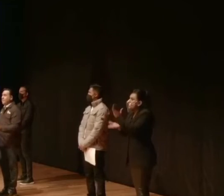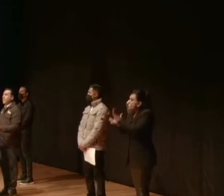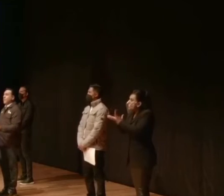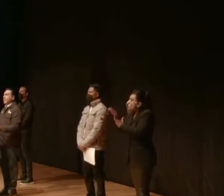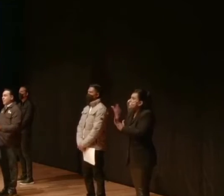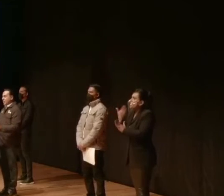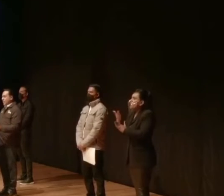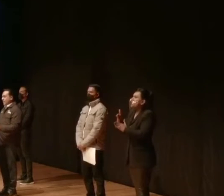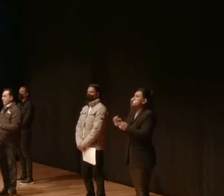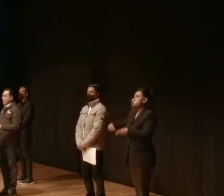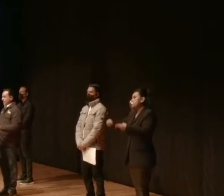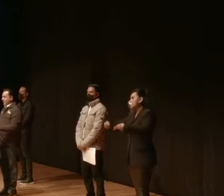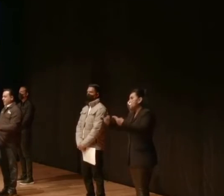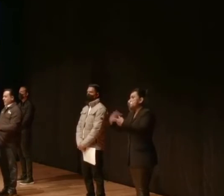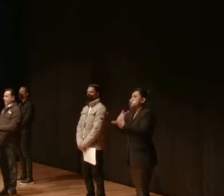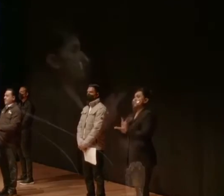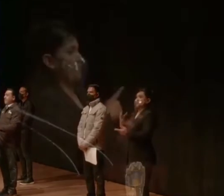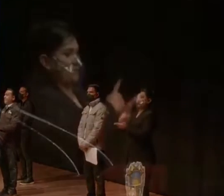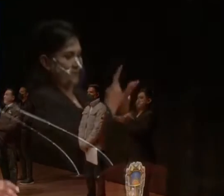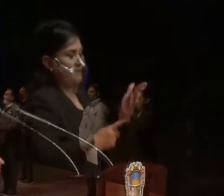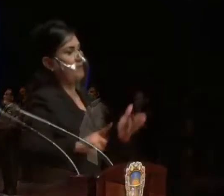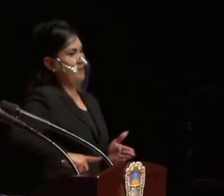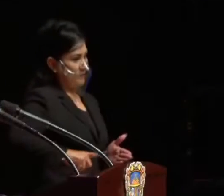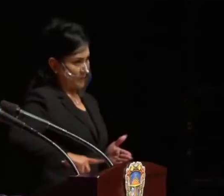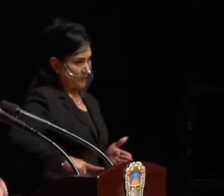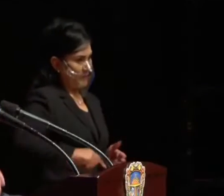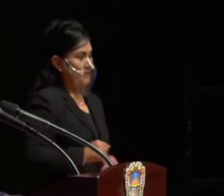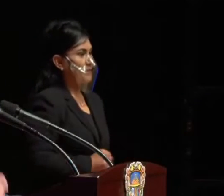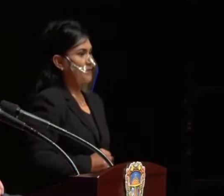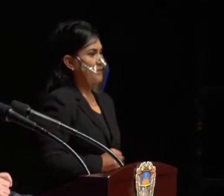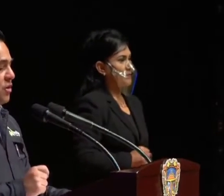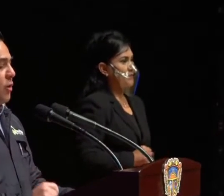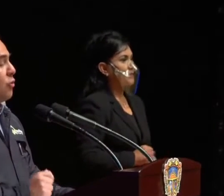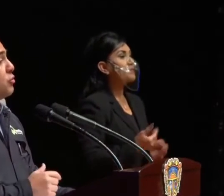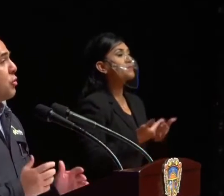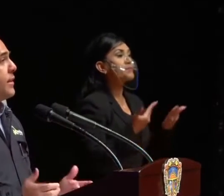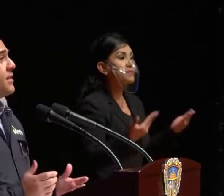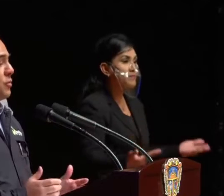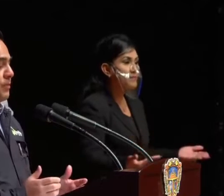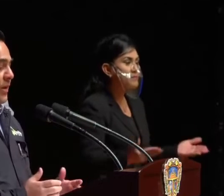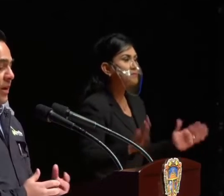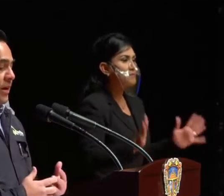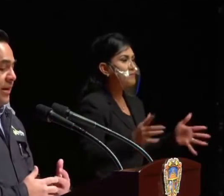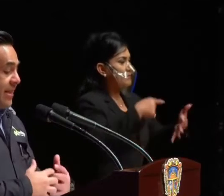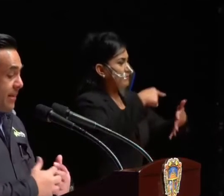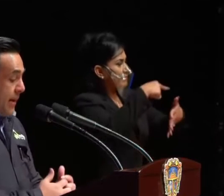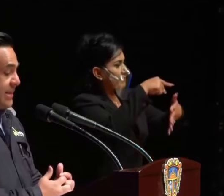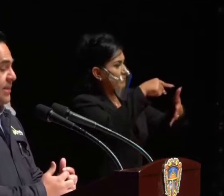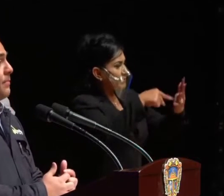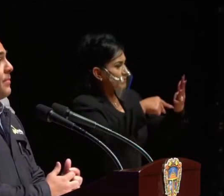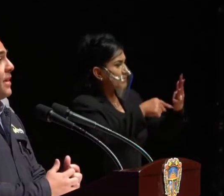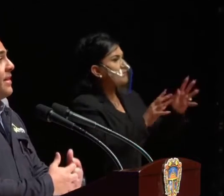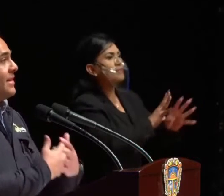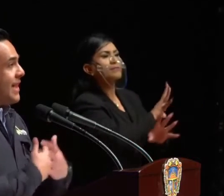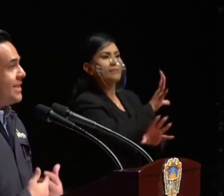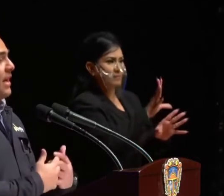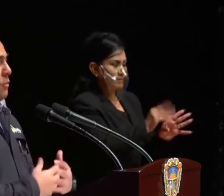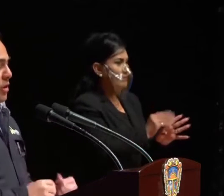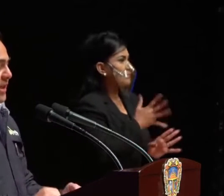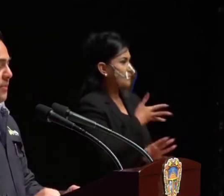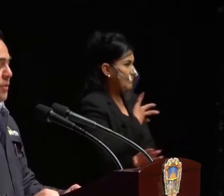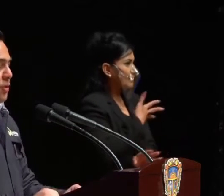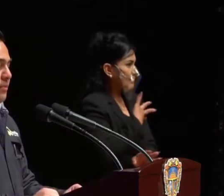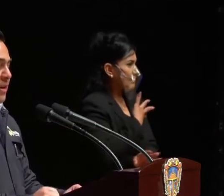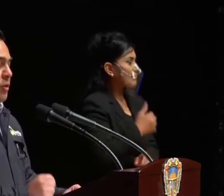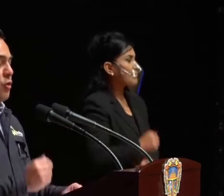comercial y programas gubernamentales. Hoy contamos ya con todo eso y además, desde